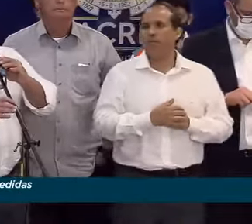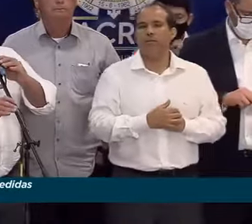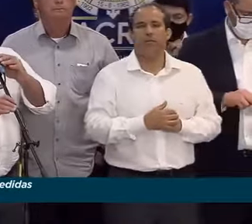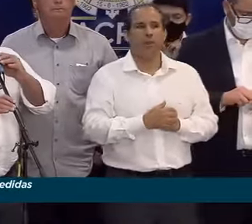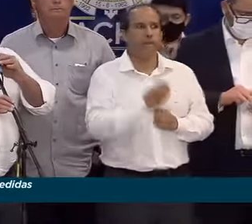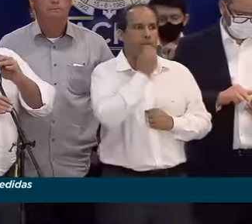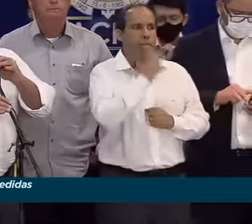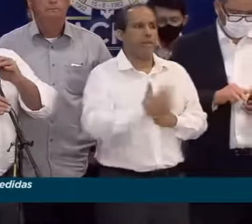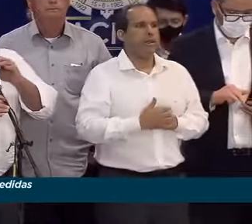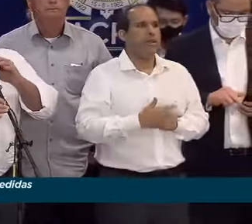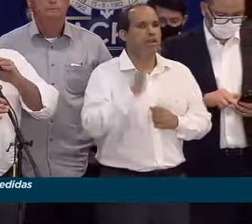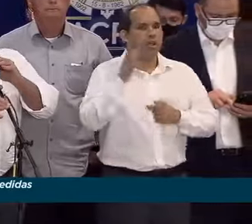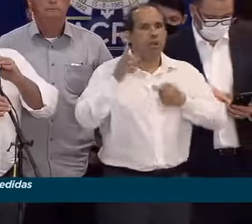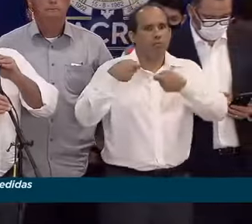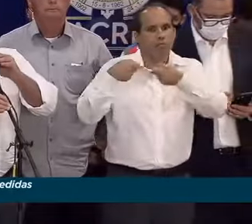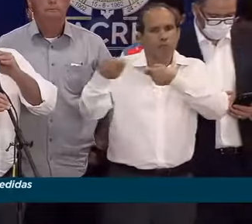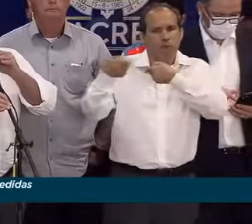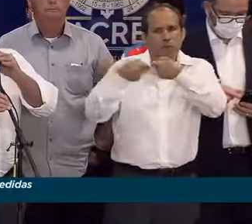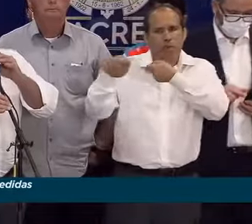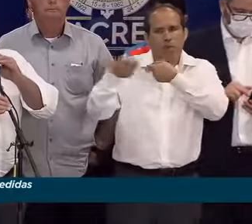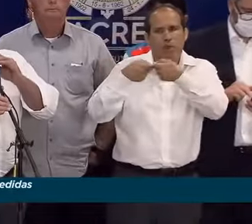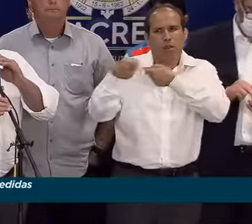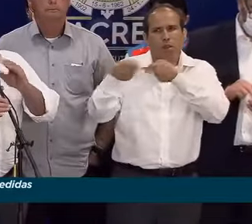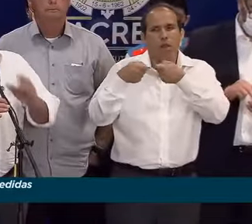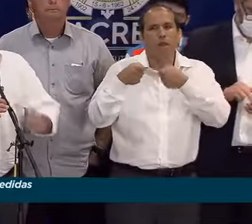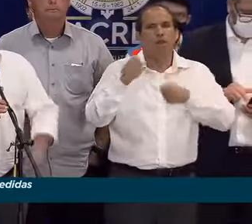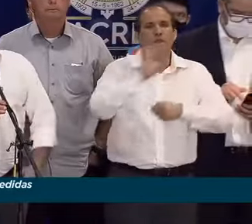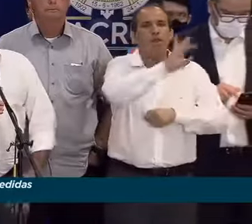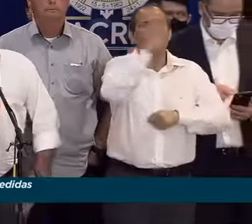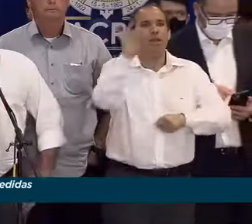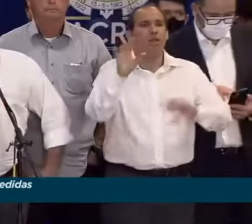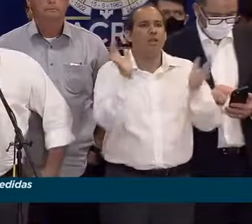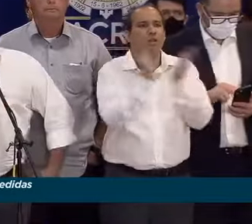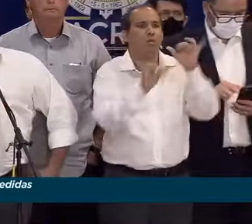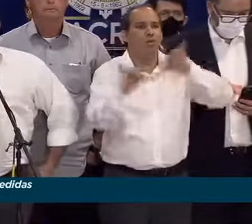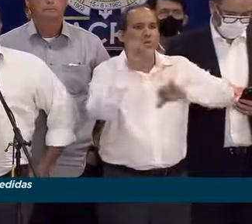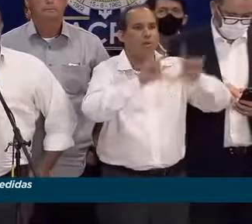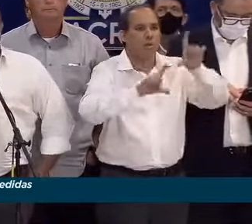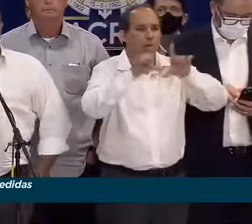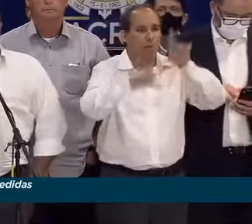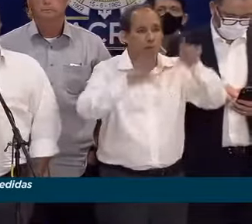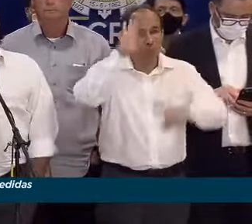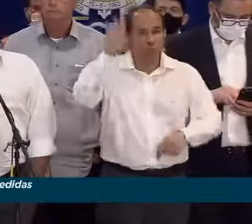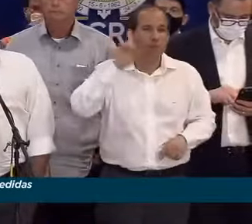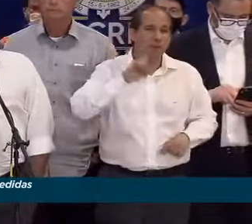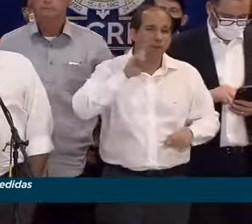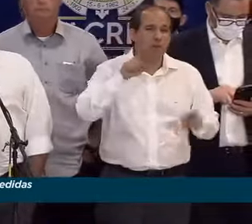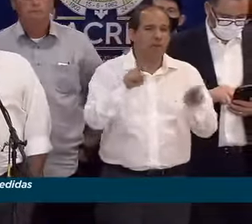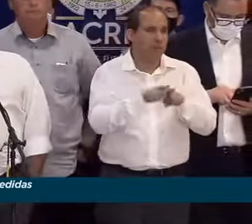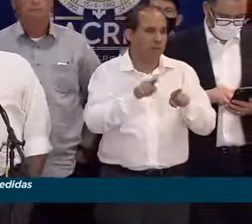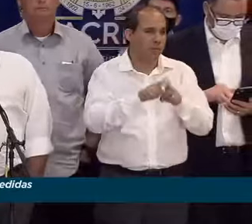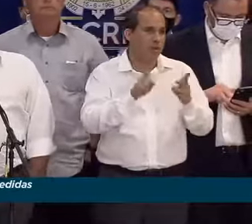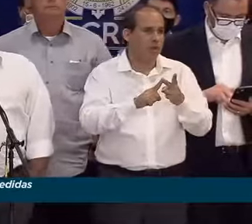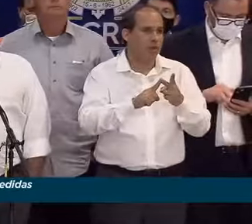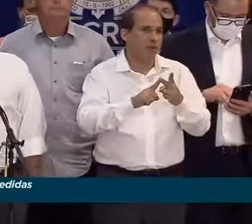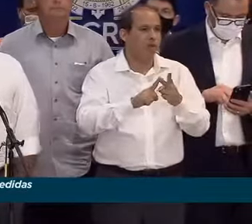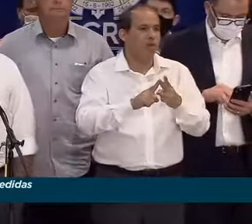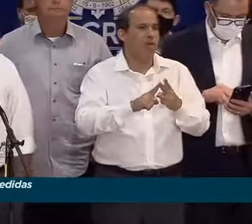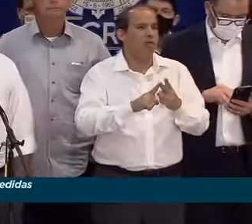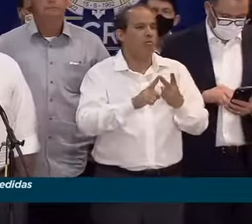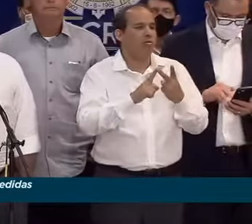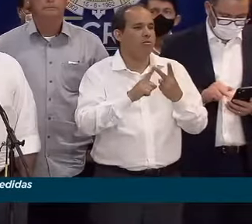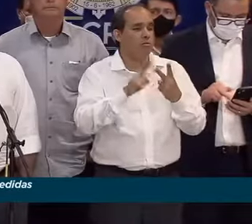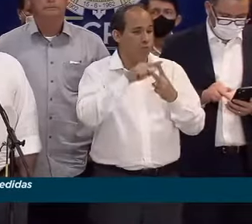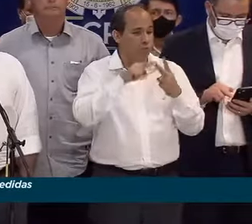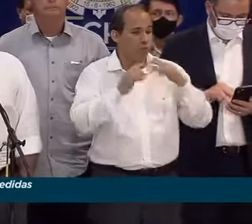nós estamos negociando com os laboratórios, basicamente os americanos, a Pfizer e a Janssen, que é a Johnson & Johnson, já há